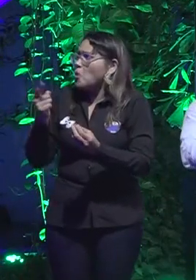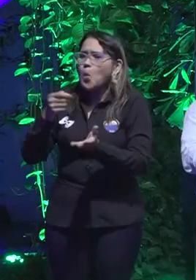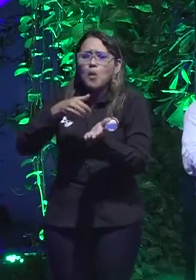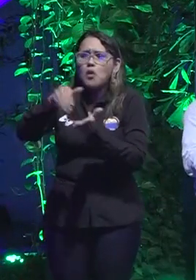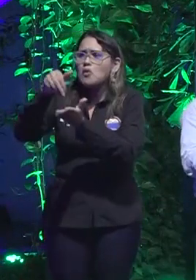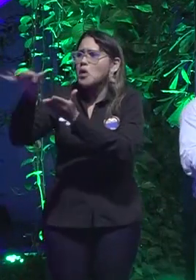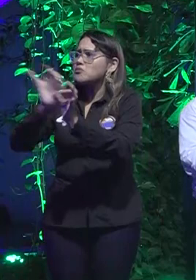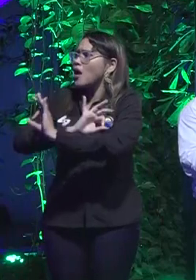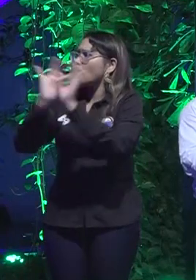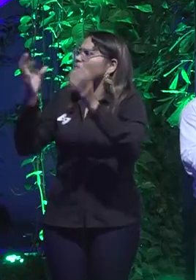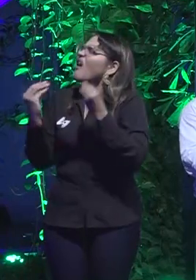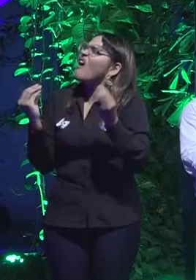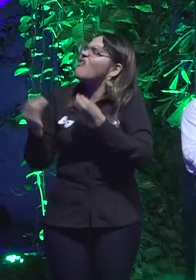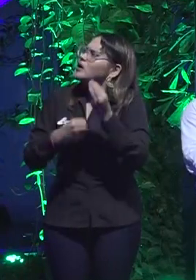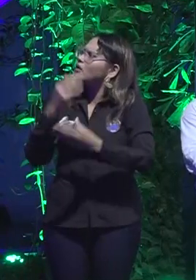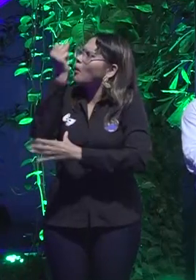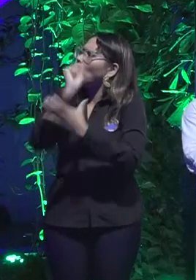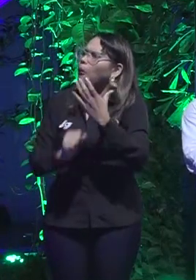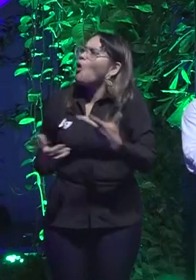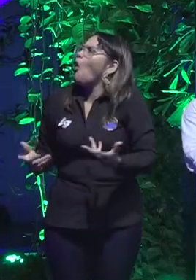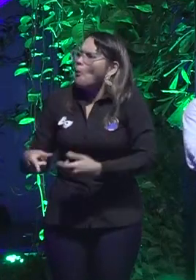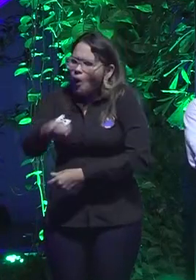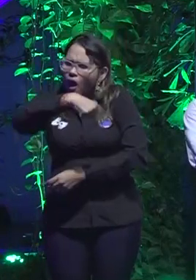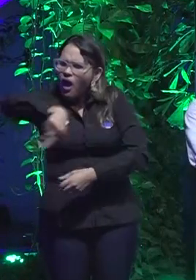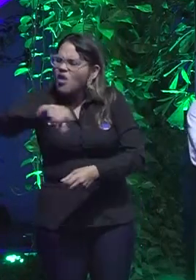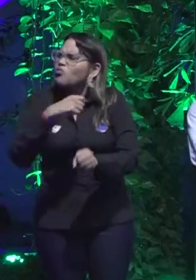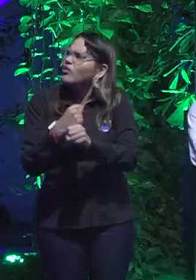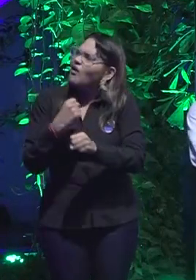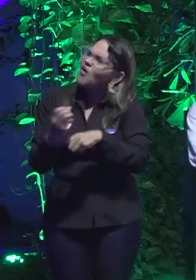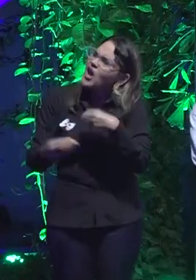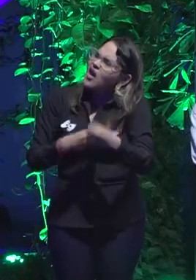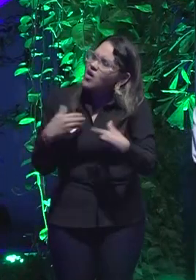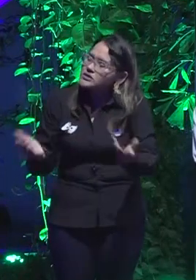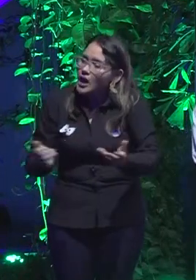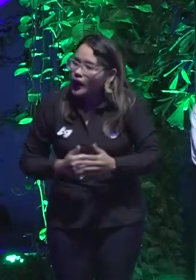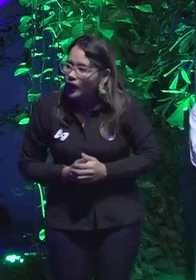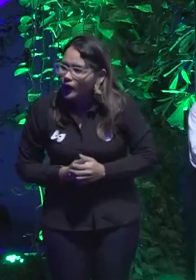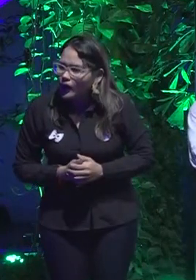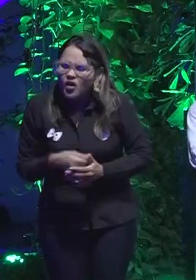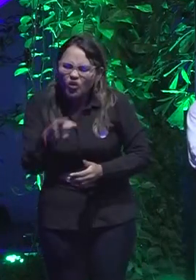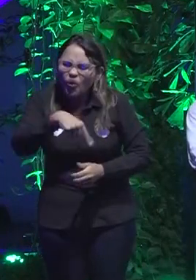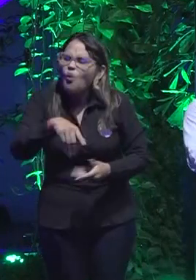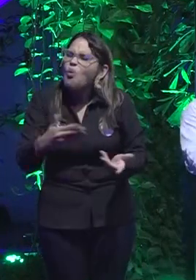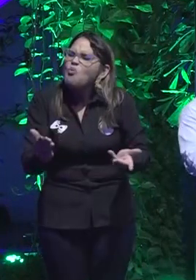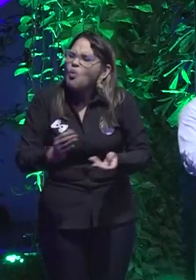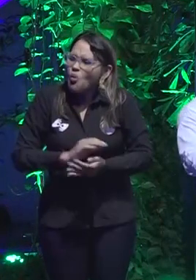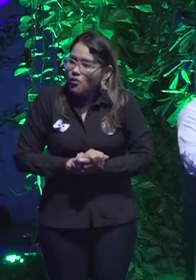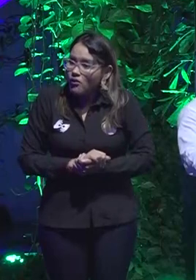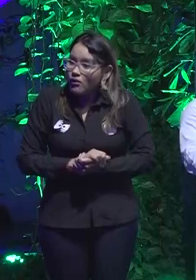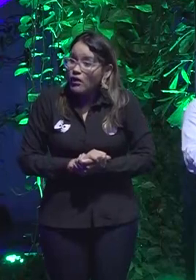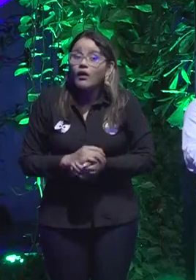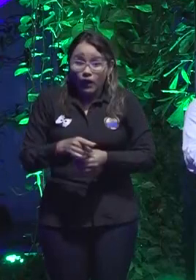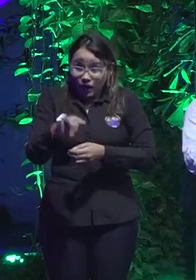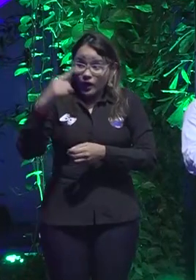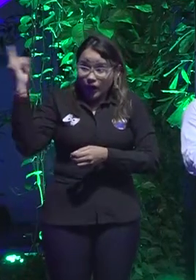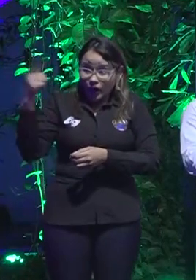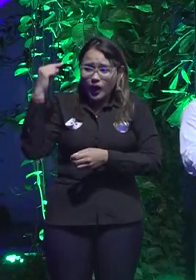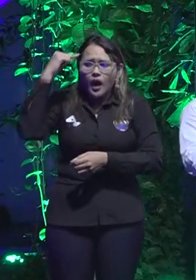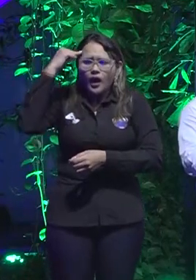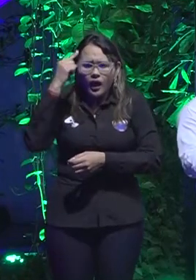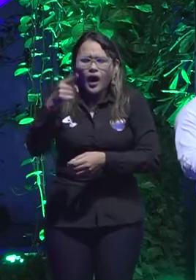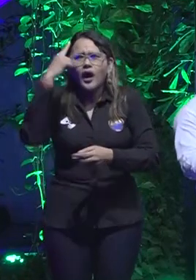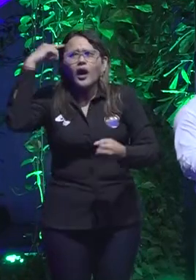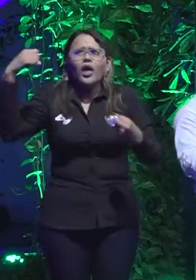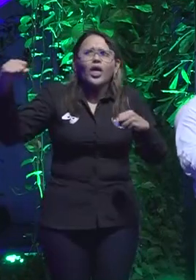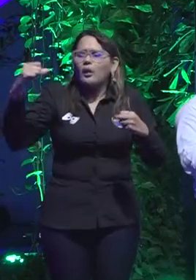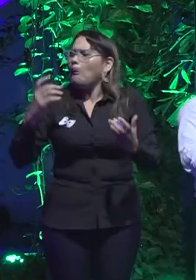vayan las que están aquí, esa capa de clase media, de un empleo de calidad, ¿quién la va a absorber? Y aquí nadie está pensando ni está preocupado en